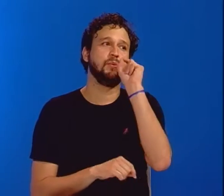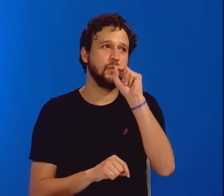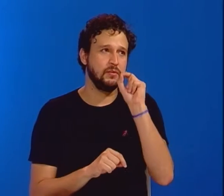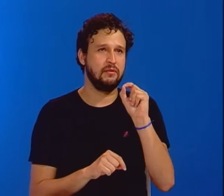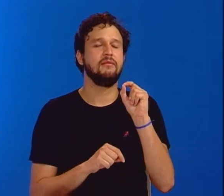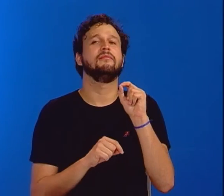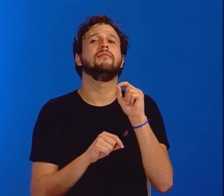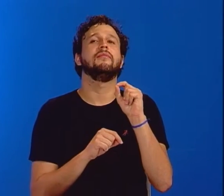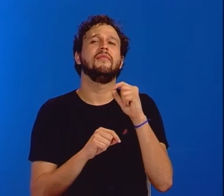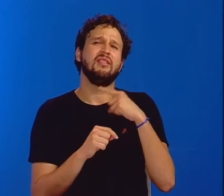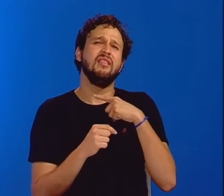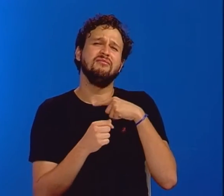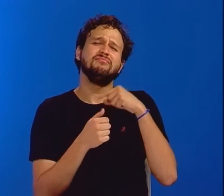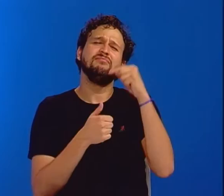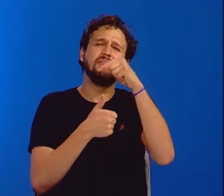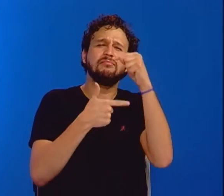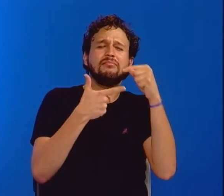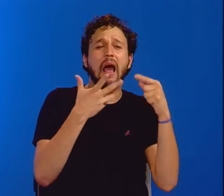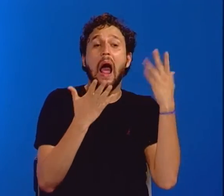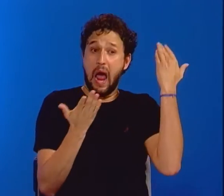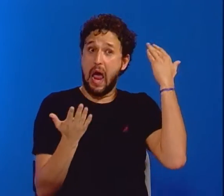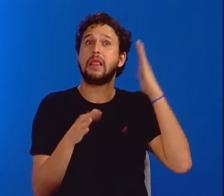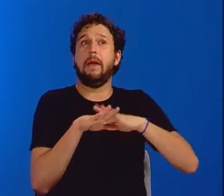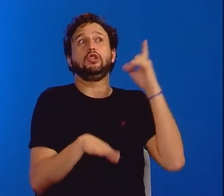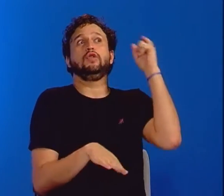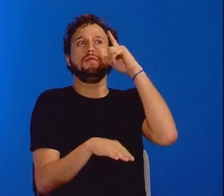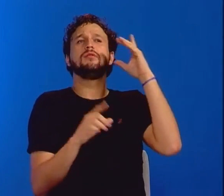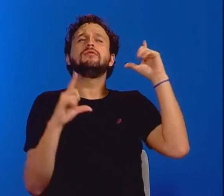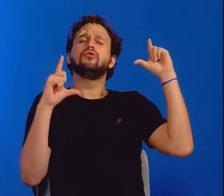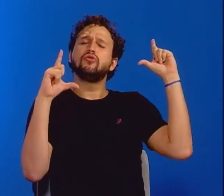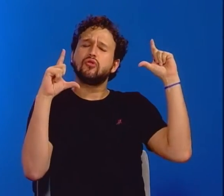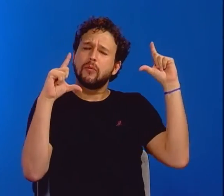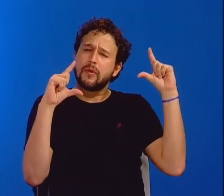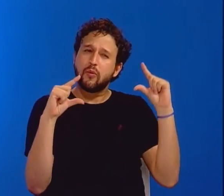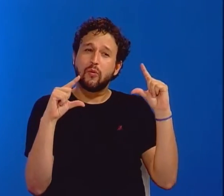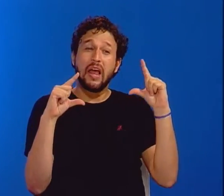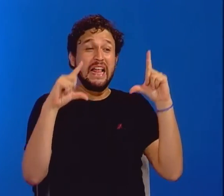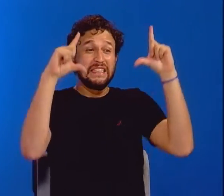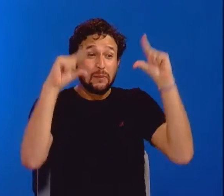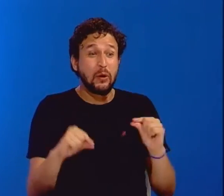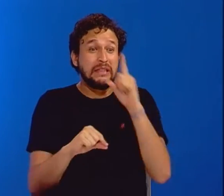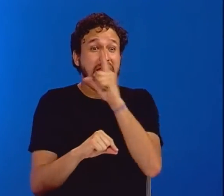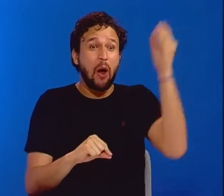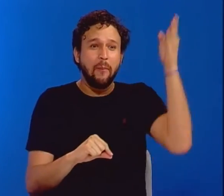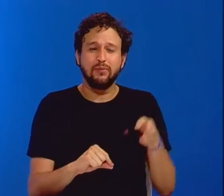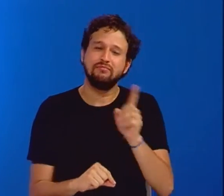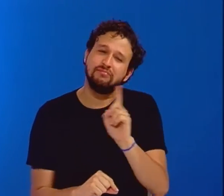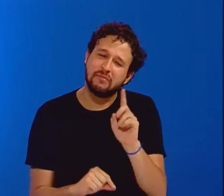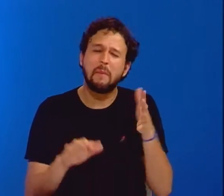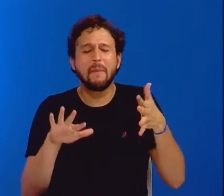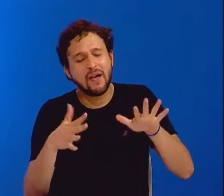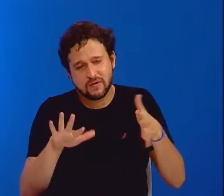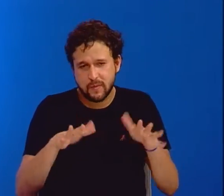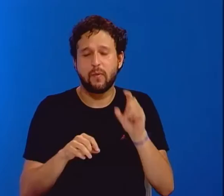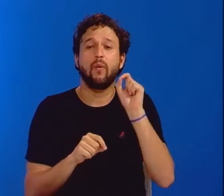O mais difícil, a gente tem vários, né, na verdade, mas assim, a gente está vendo que está